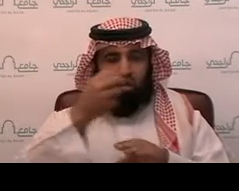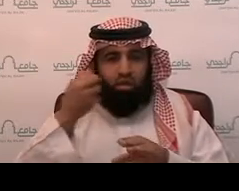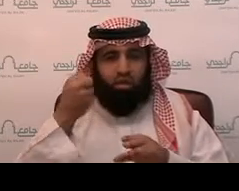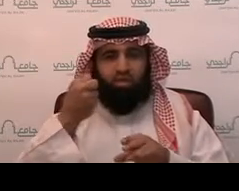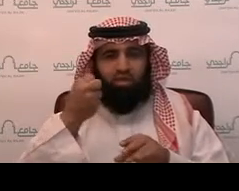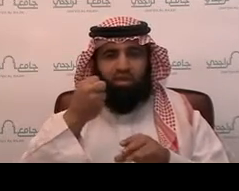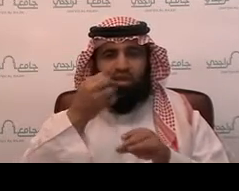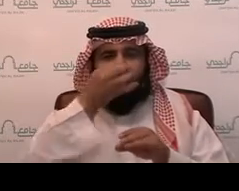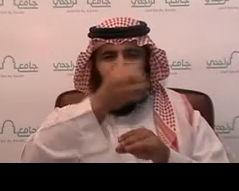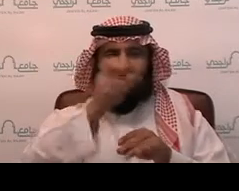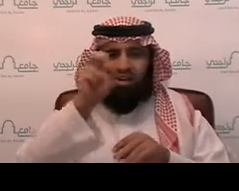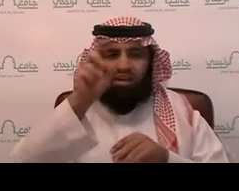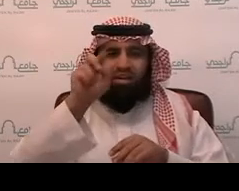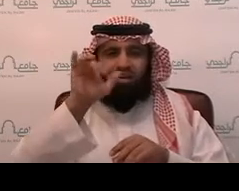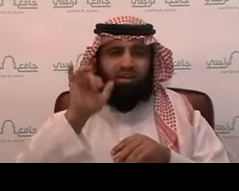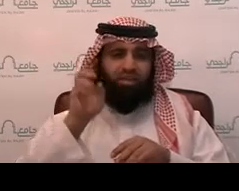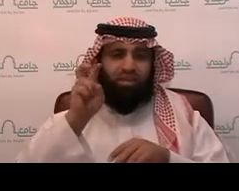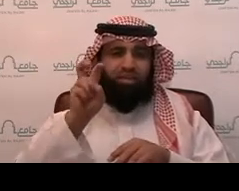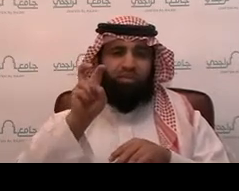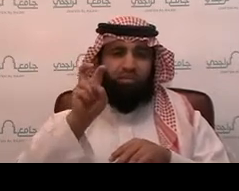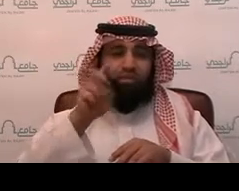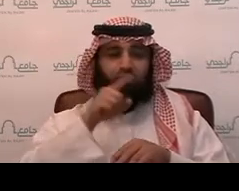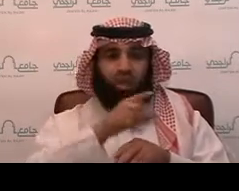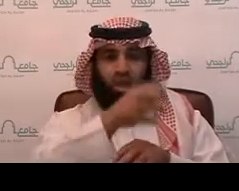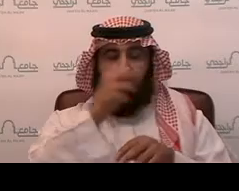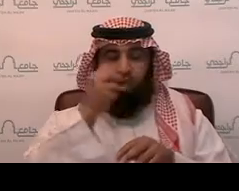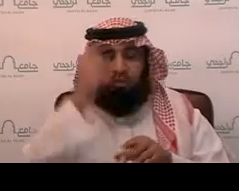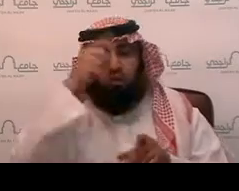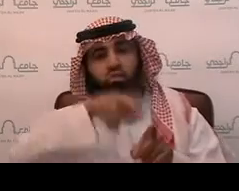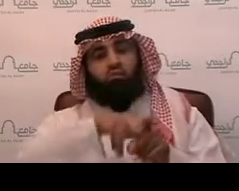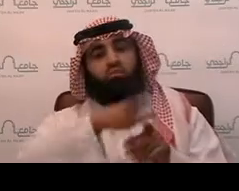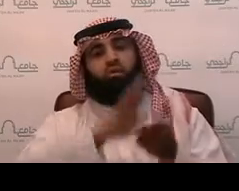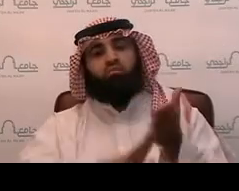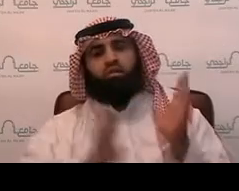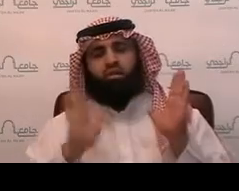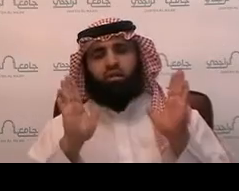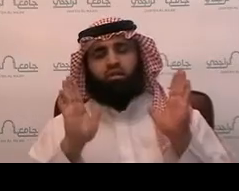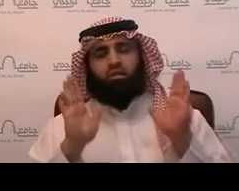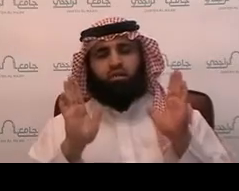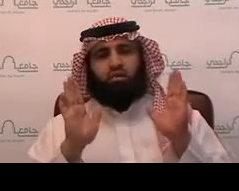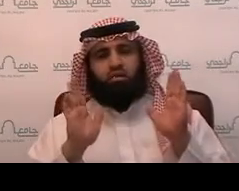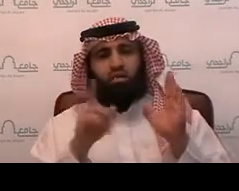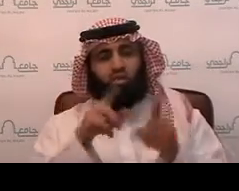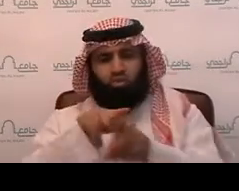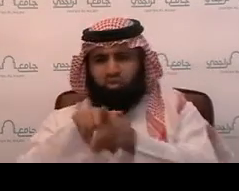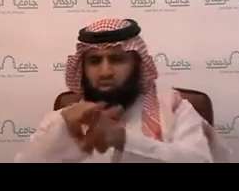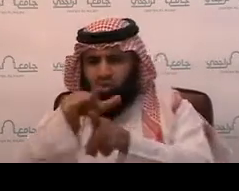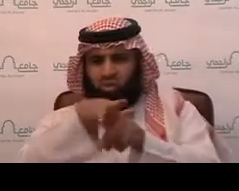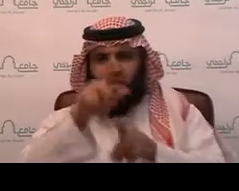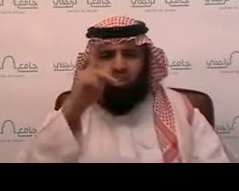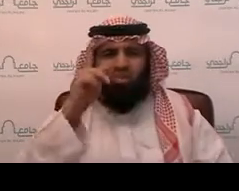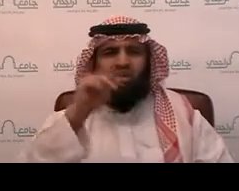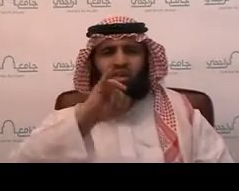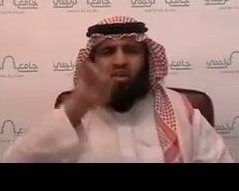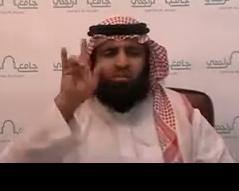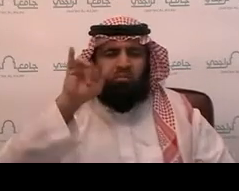أليم شديد. فاتقوا الظلم عباد الله، فإن الظلم ظلمات، سبب للإهلاك